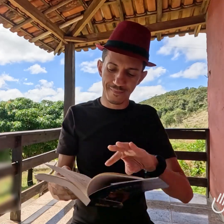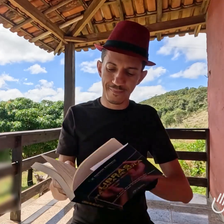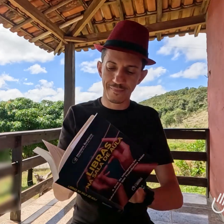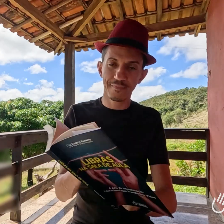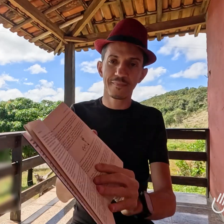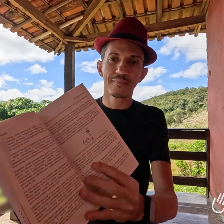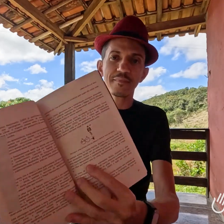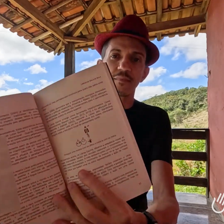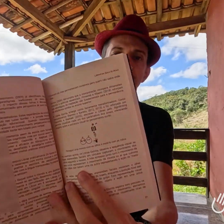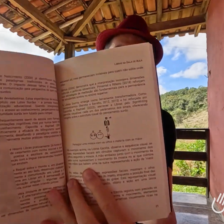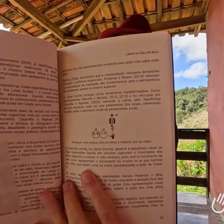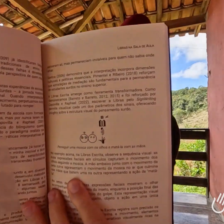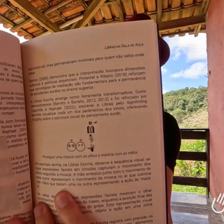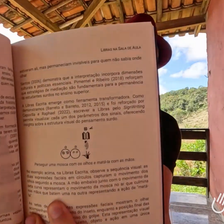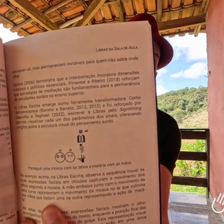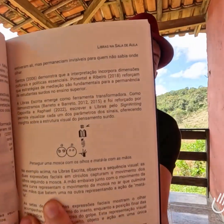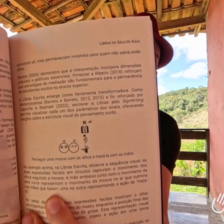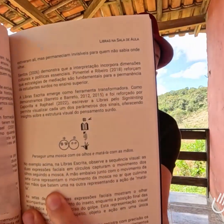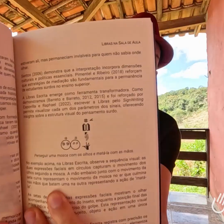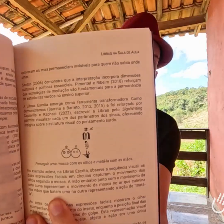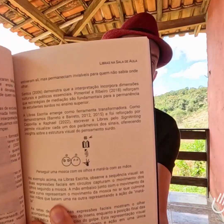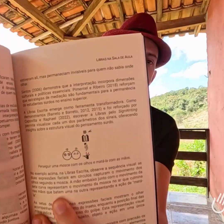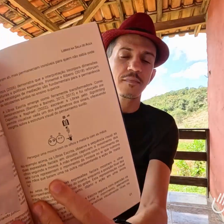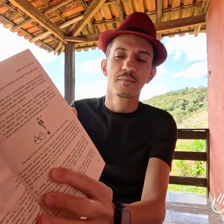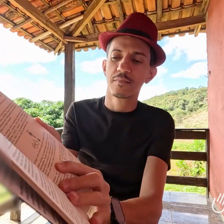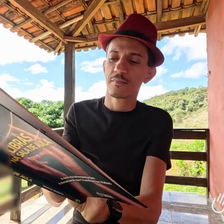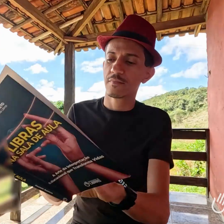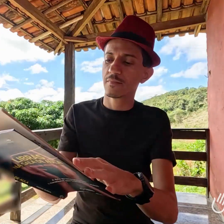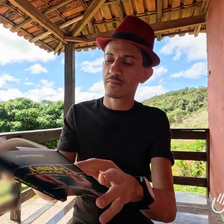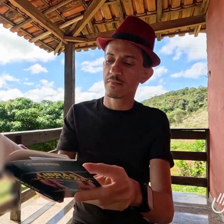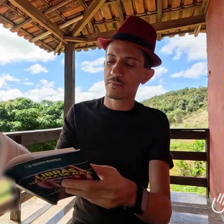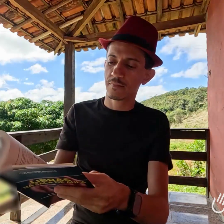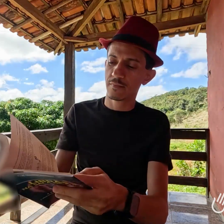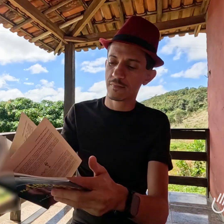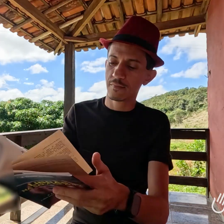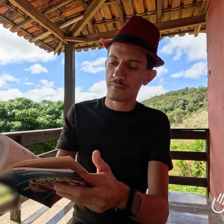encaixe muito claro. Aqui, por exemplo, tem um exemplo.